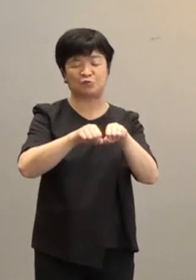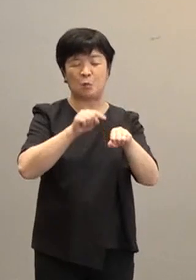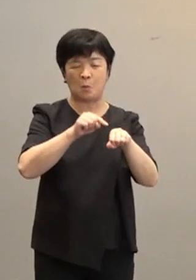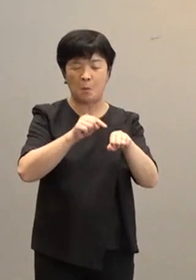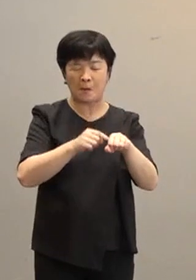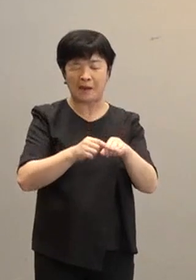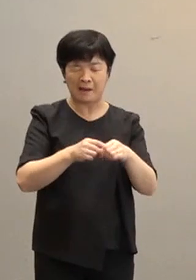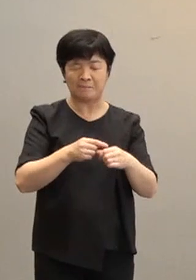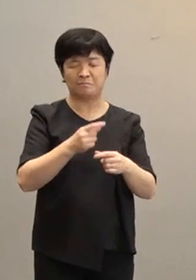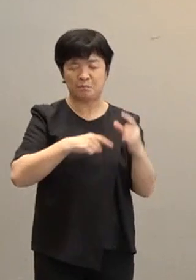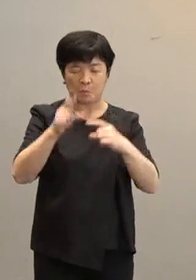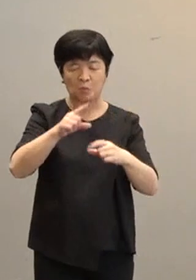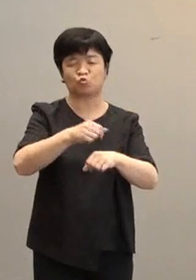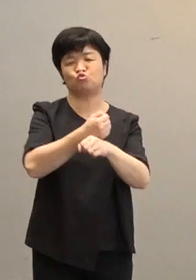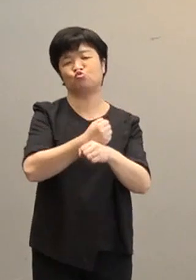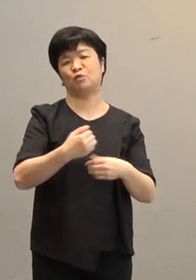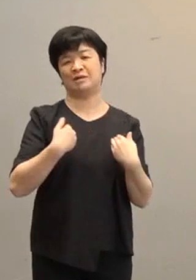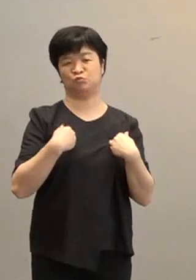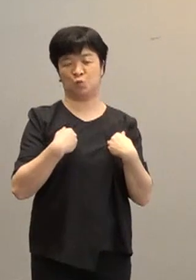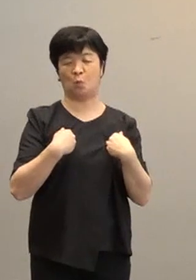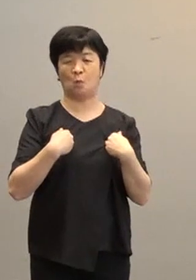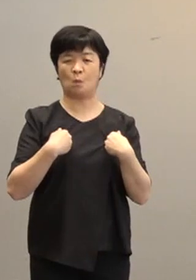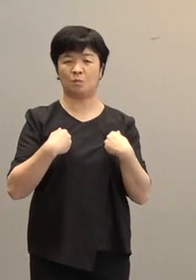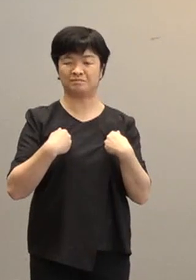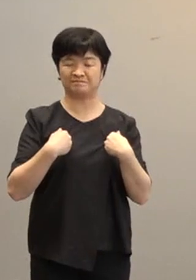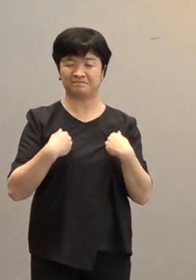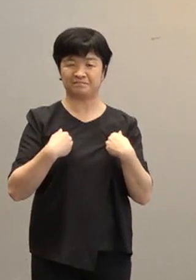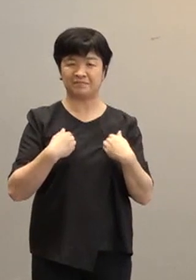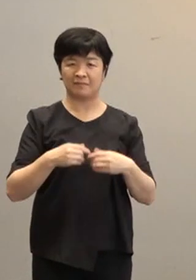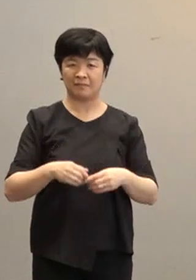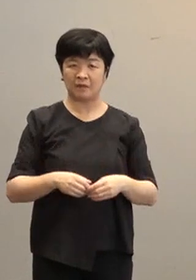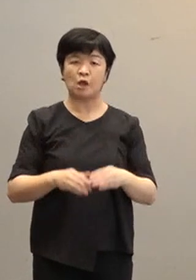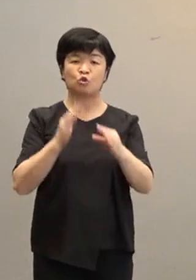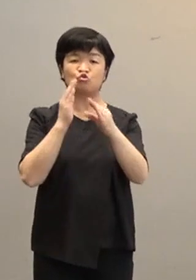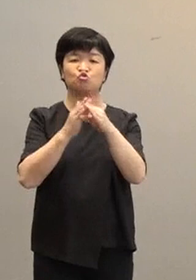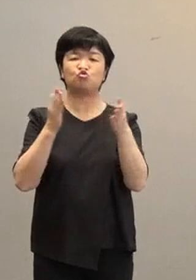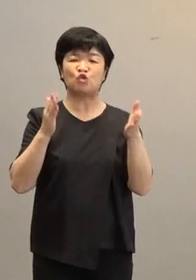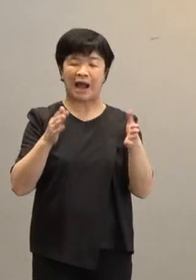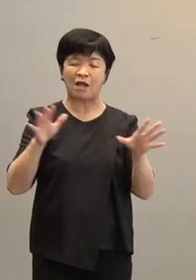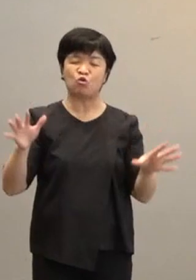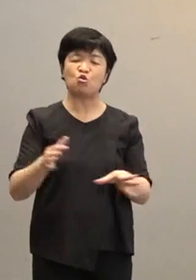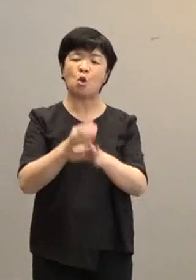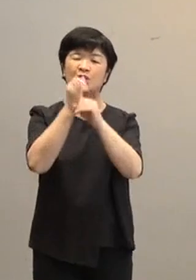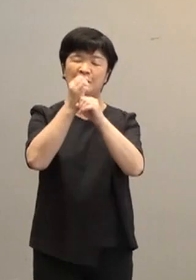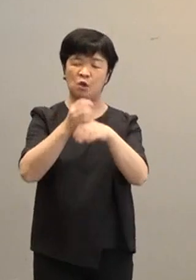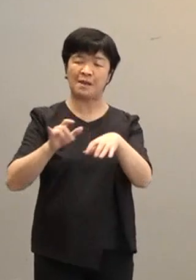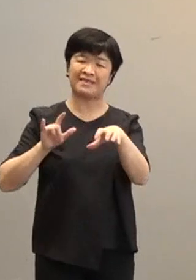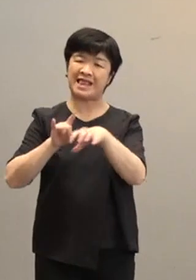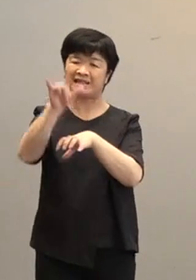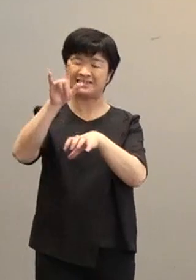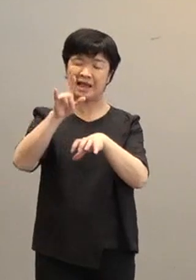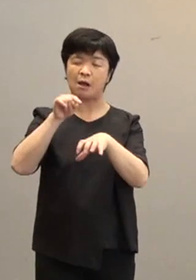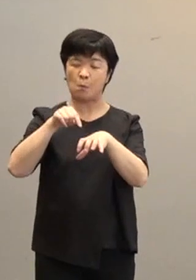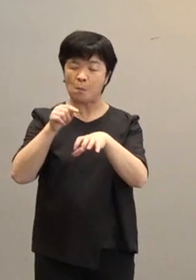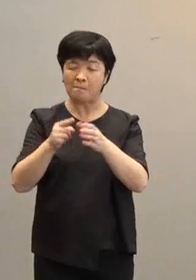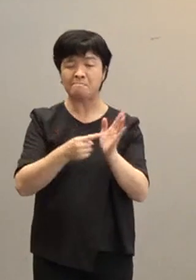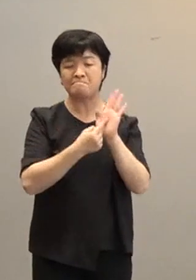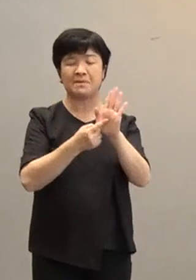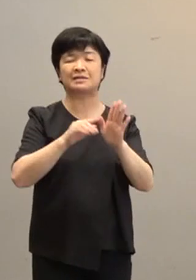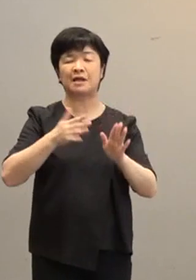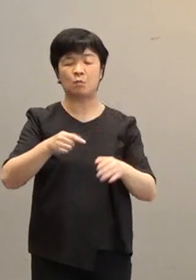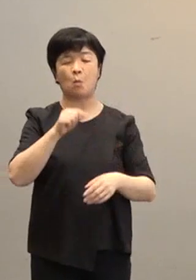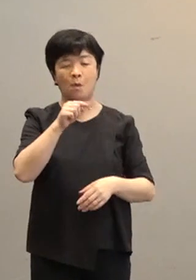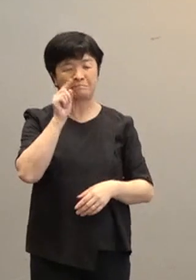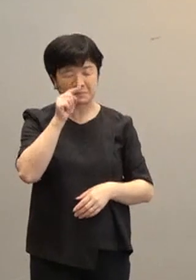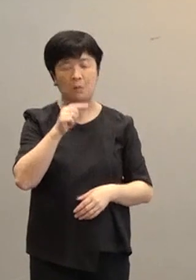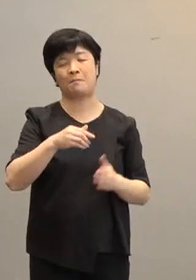ないと、これはあの成田空港がこの前示した中間取りまとめでもですね、まだあの示されているところだというふうに思っています。あ